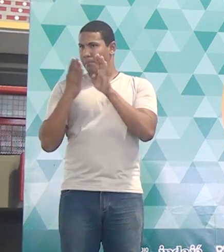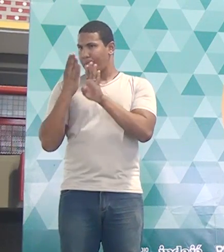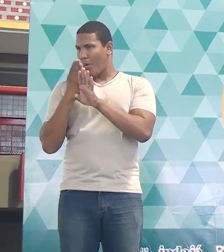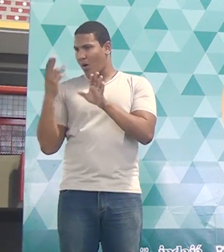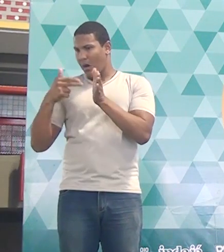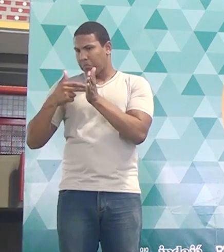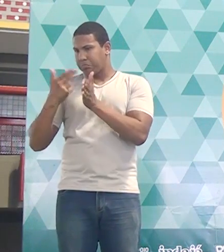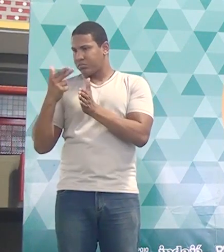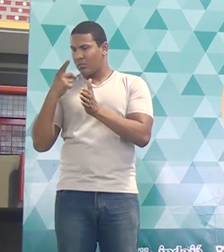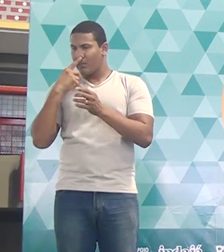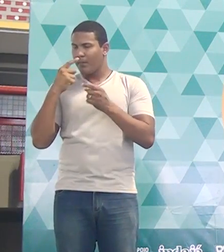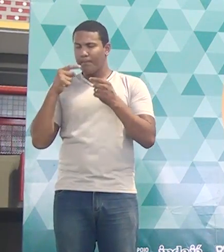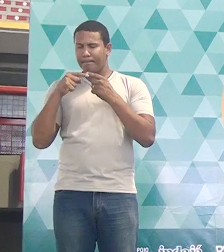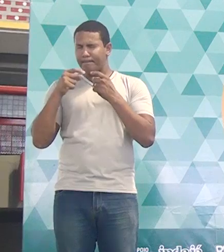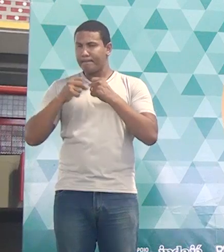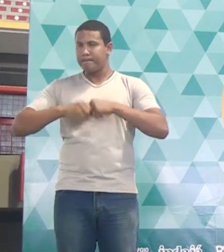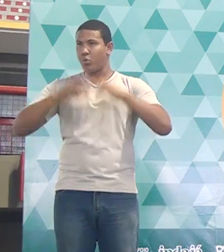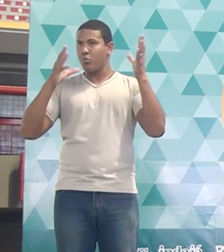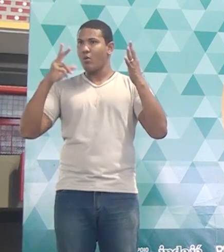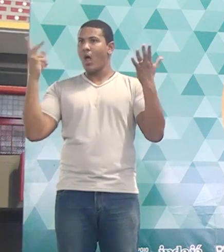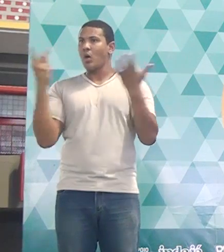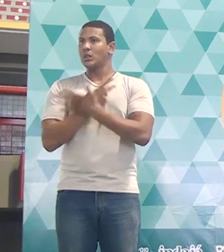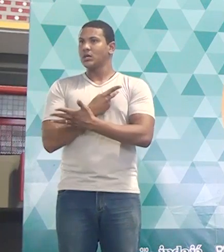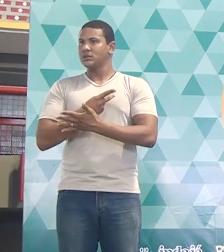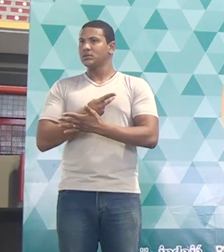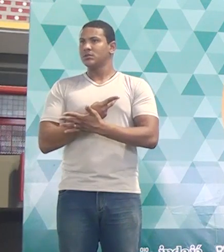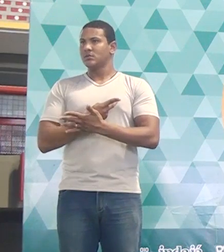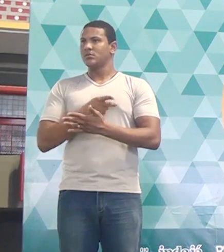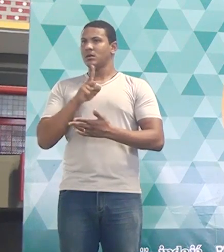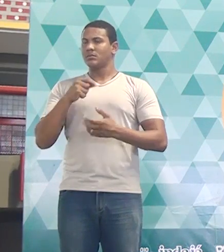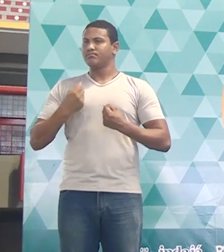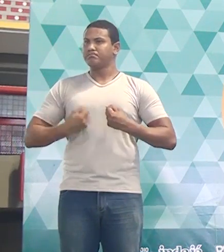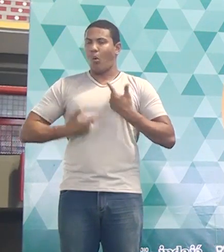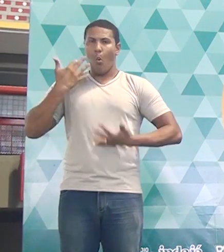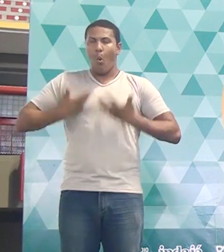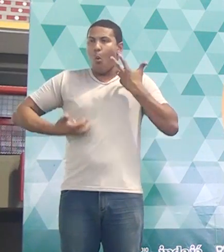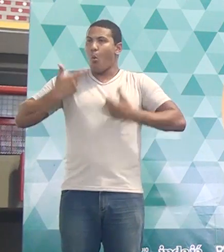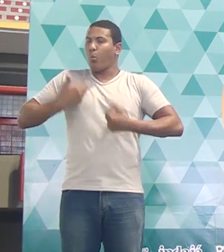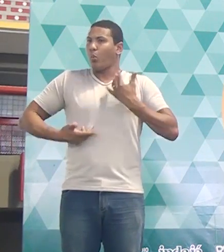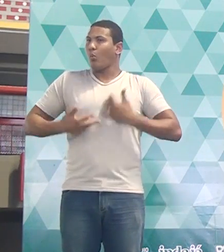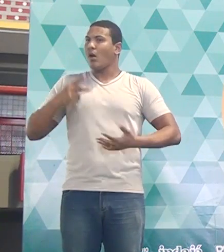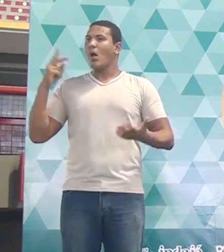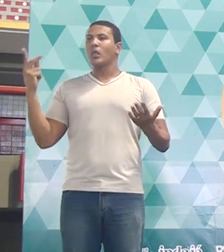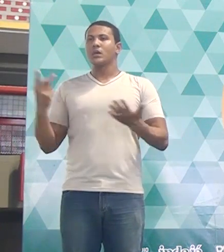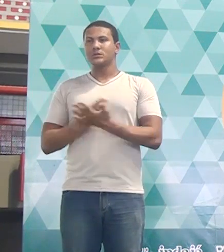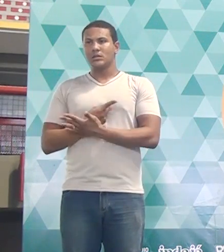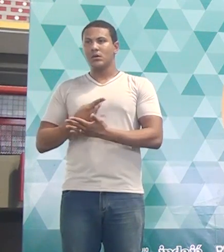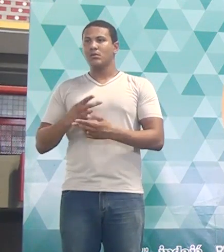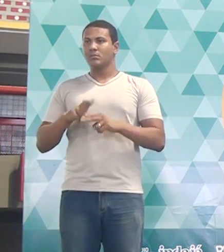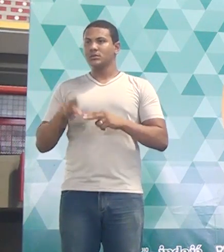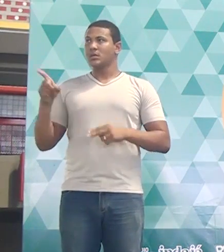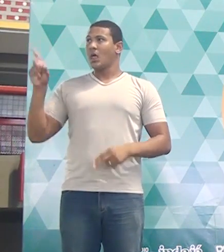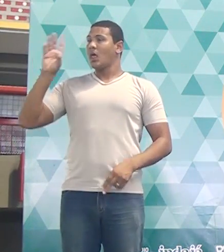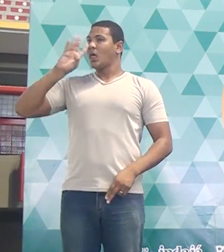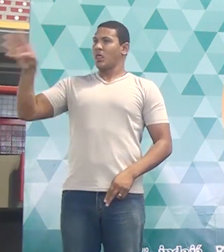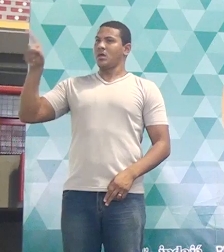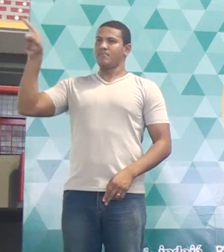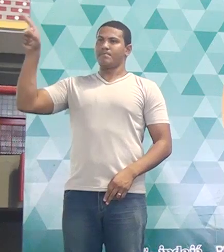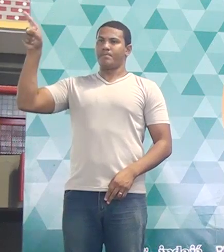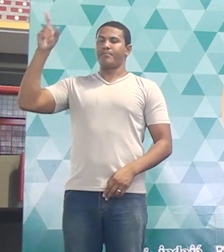com queimaduras sérias. Ela inclusive move um processo contra o médico. Ela acha que foi erro médico